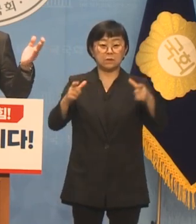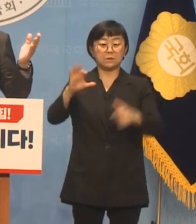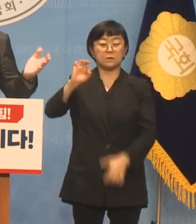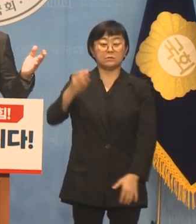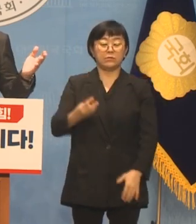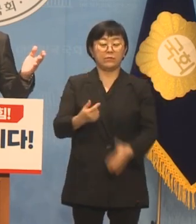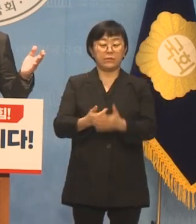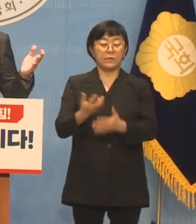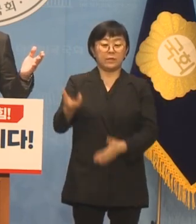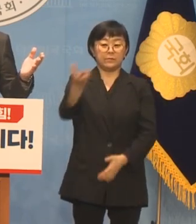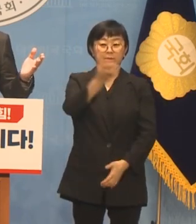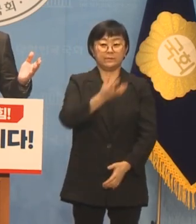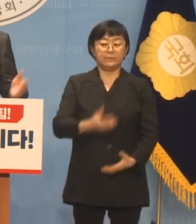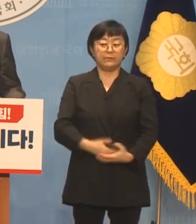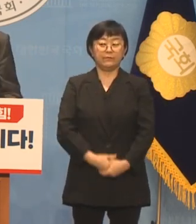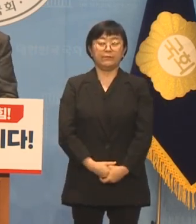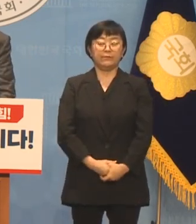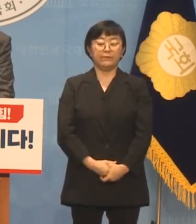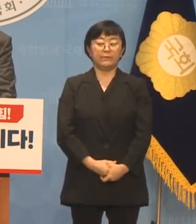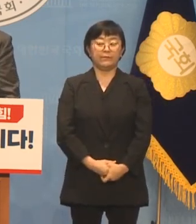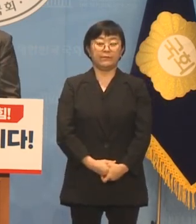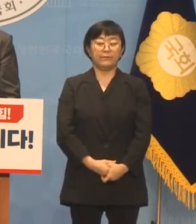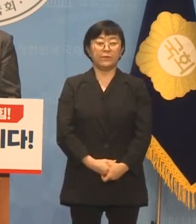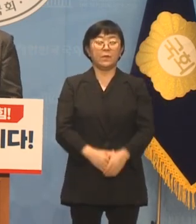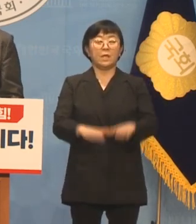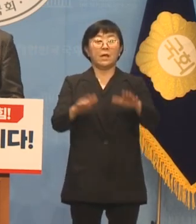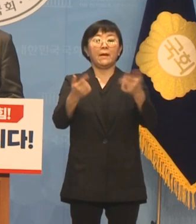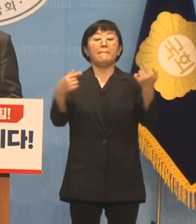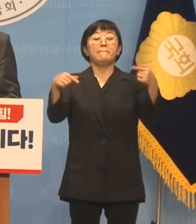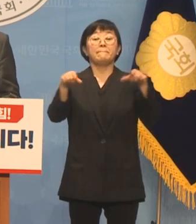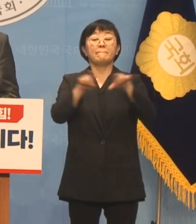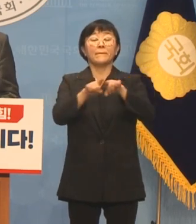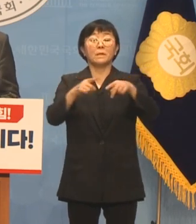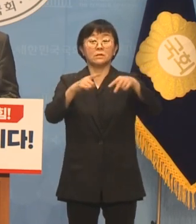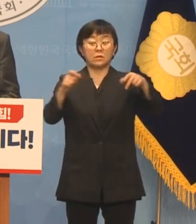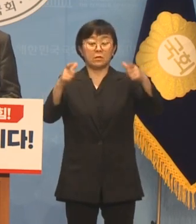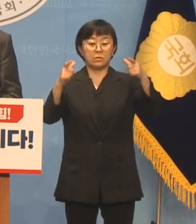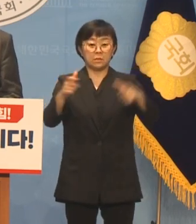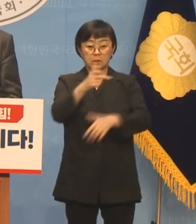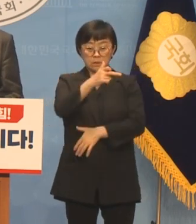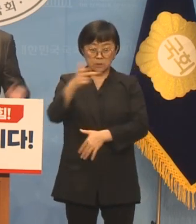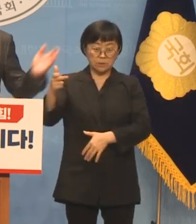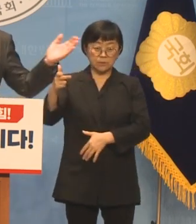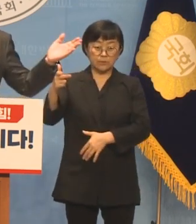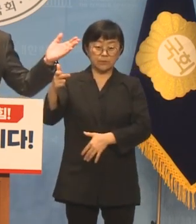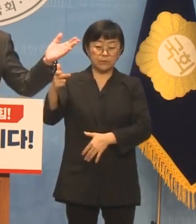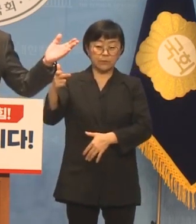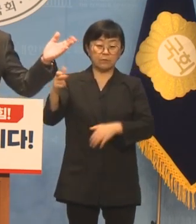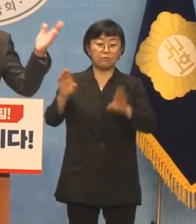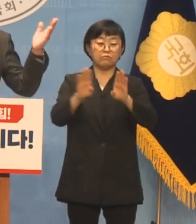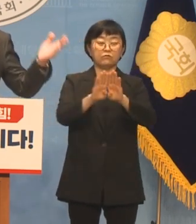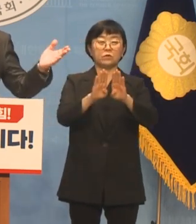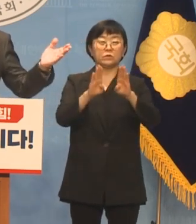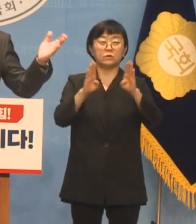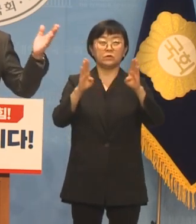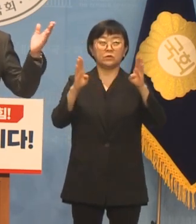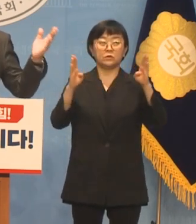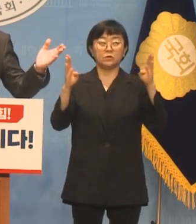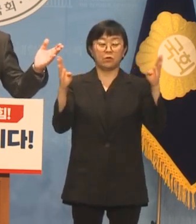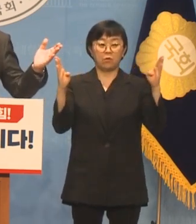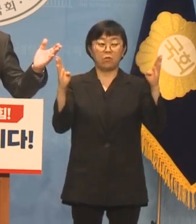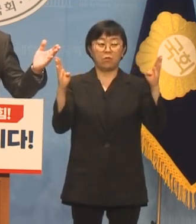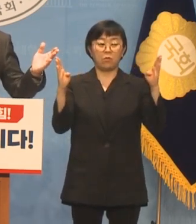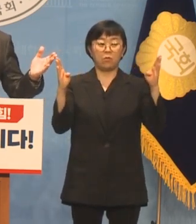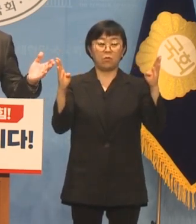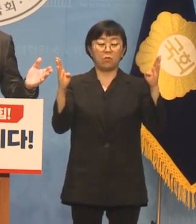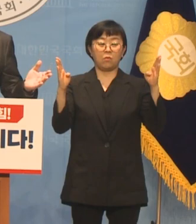지역을 누비겠습니다. 이분들과 함께 서대문의 큰 대문을 활짝